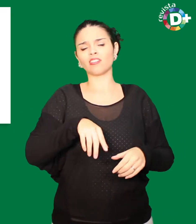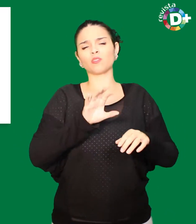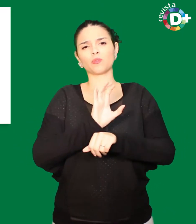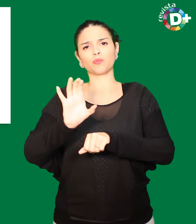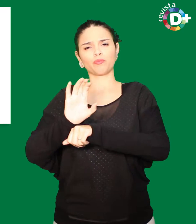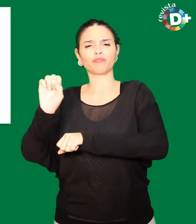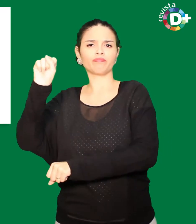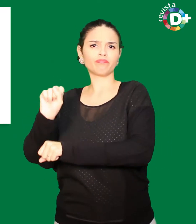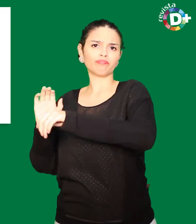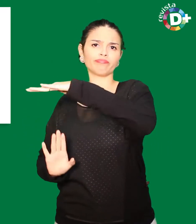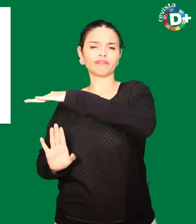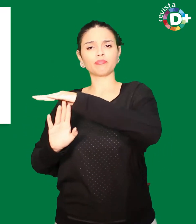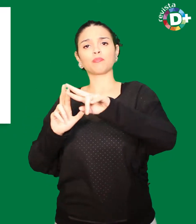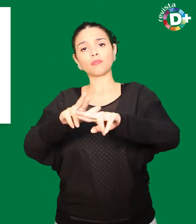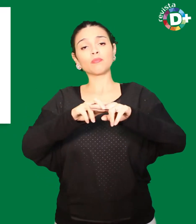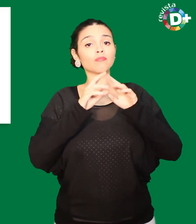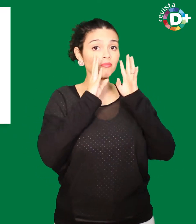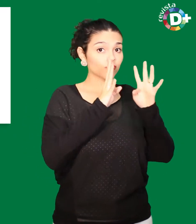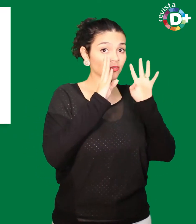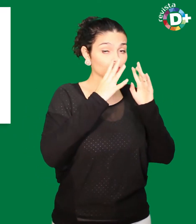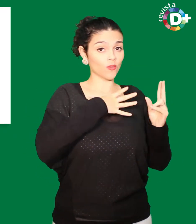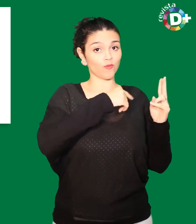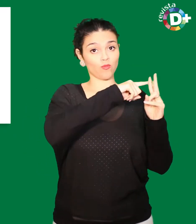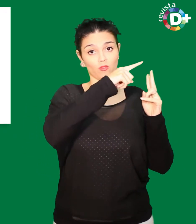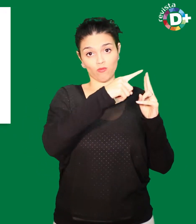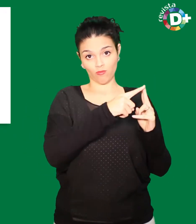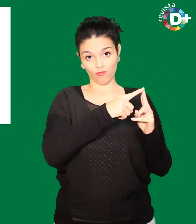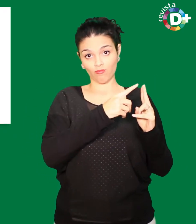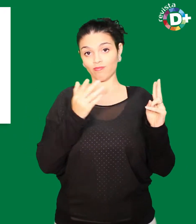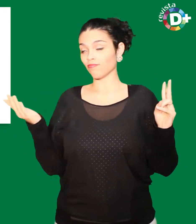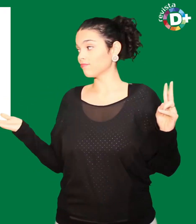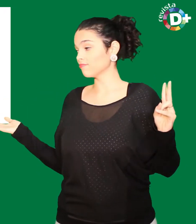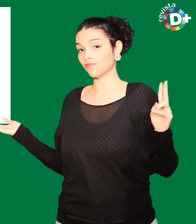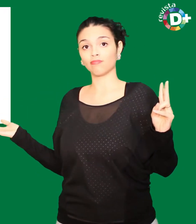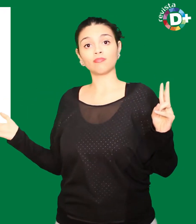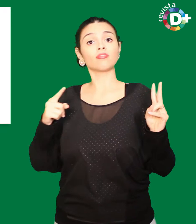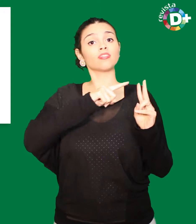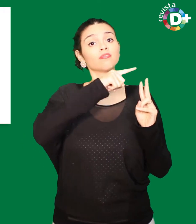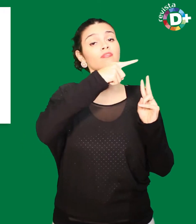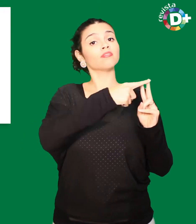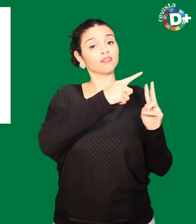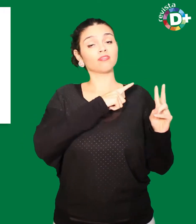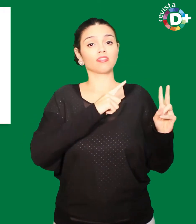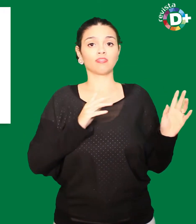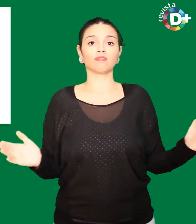e urbanismo para se dedicar aos filhos, Helena e Antônio, diagnosticados com transtorno do espectro